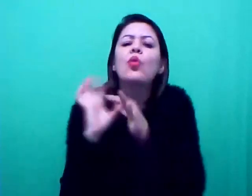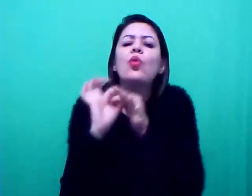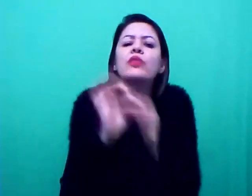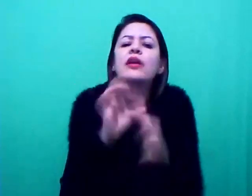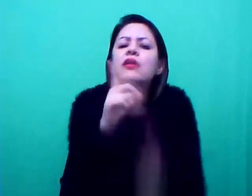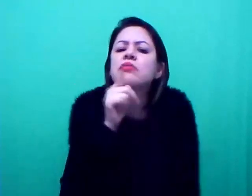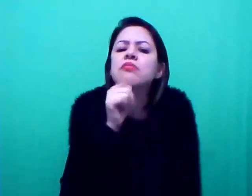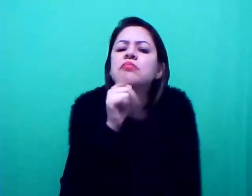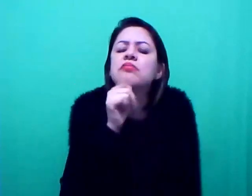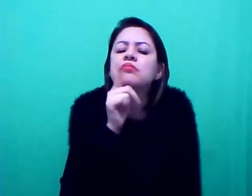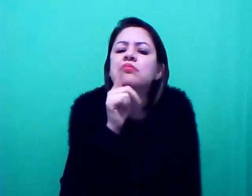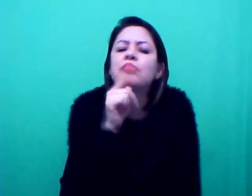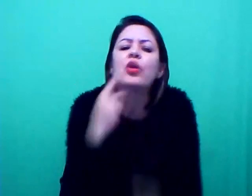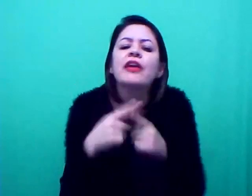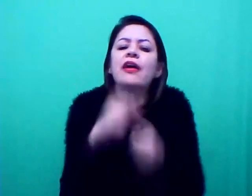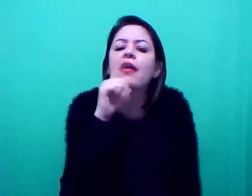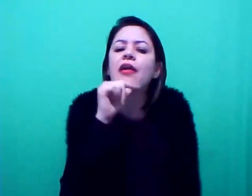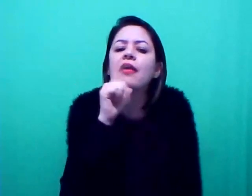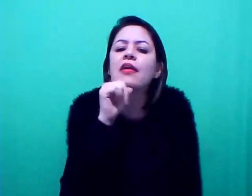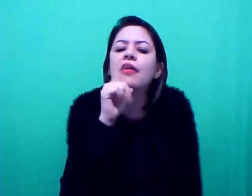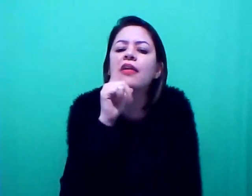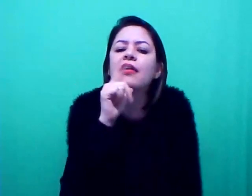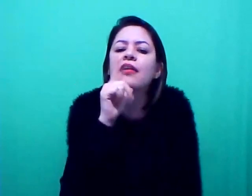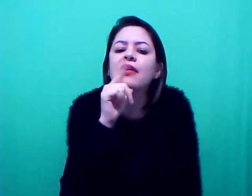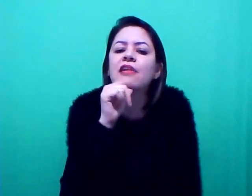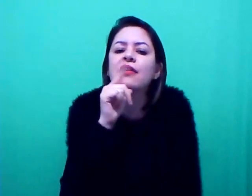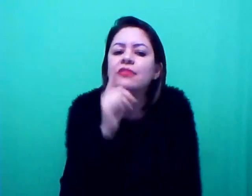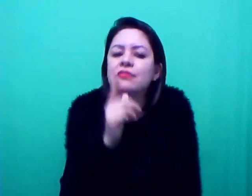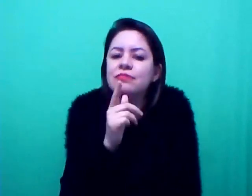Você sabe qual o contexto desse sinal, do sinal de água?